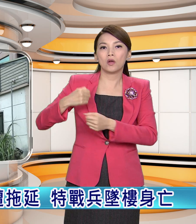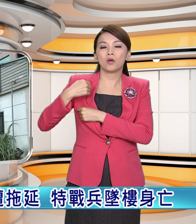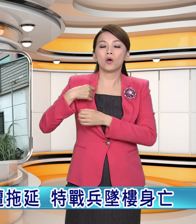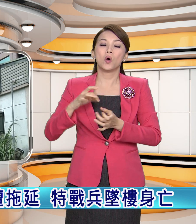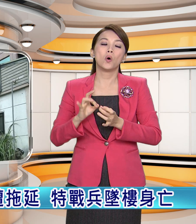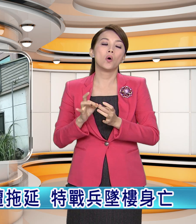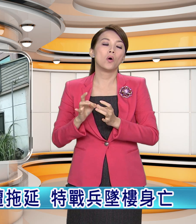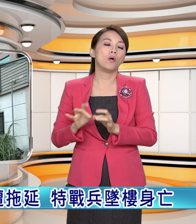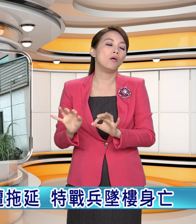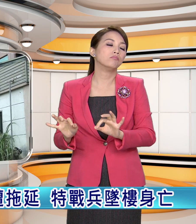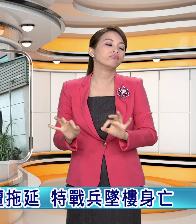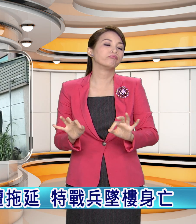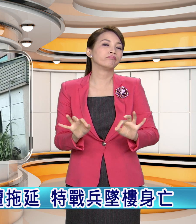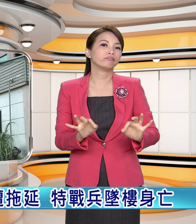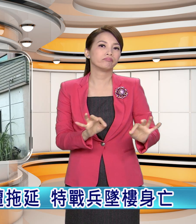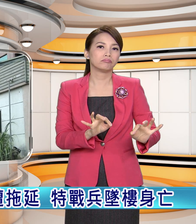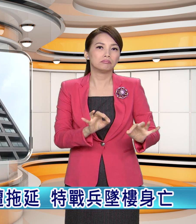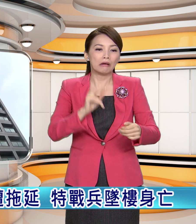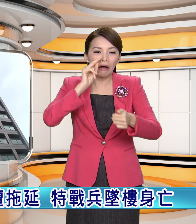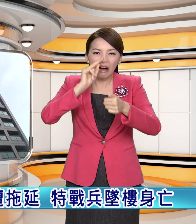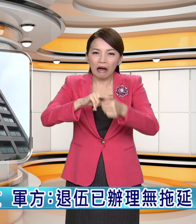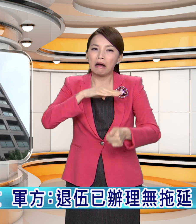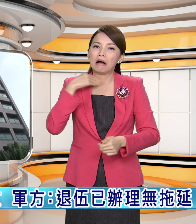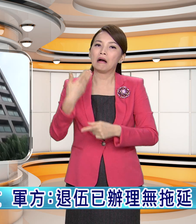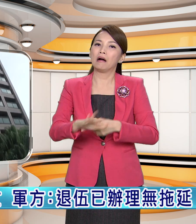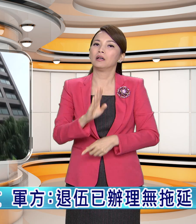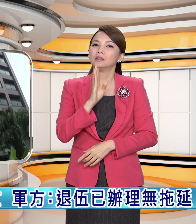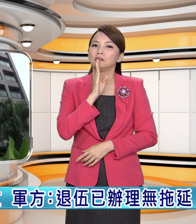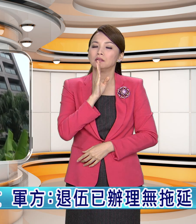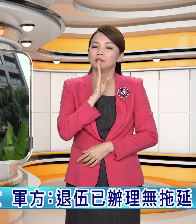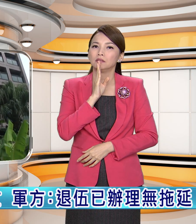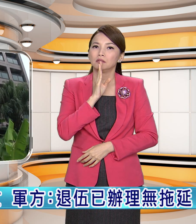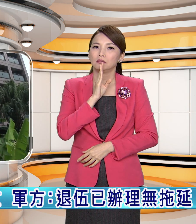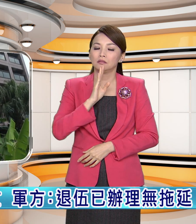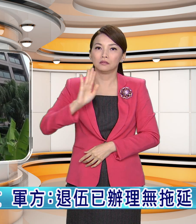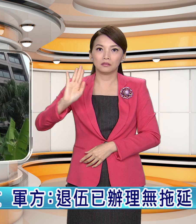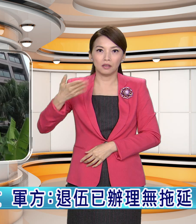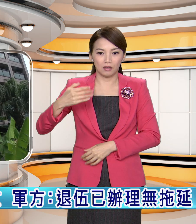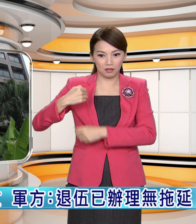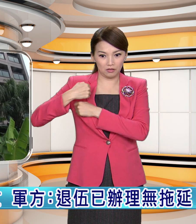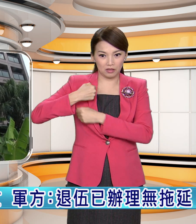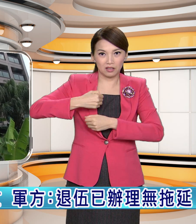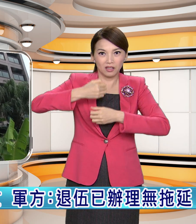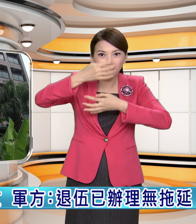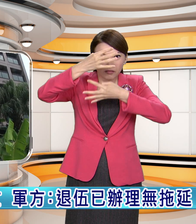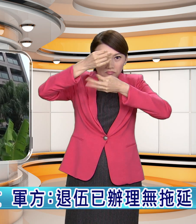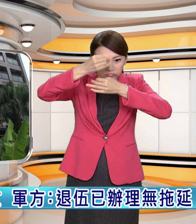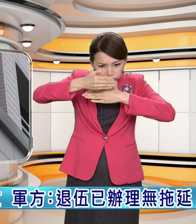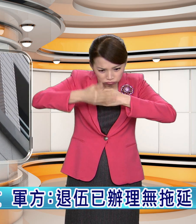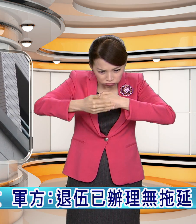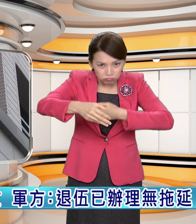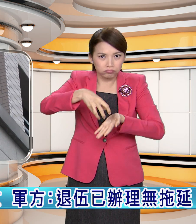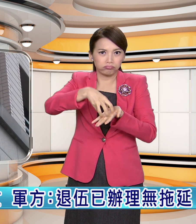生，而军方则是提出相关的时间点证明绝无拖延。